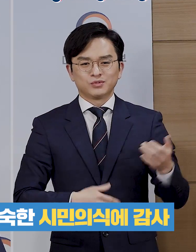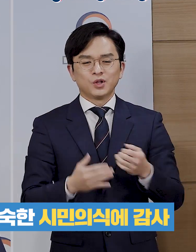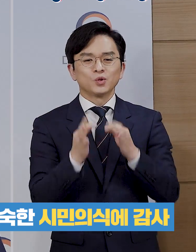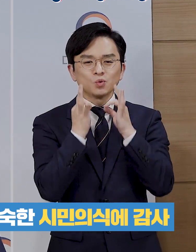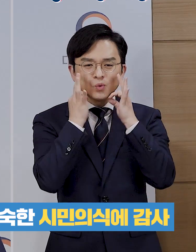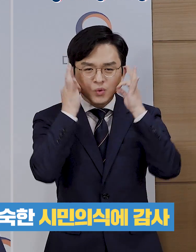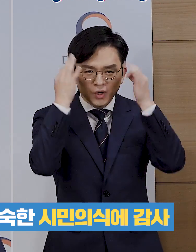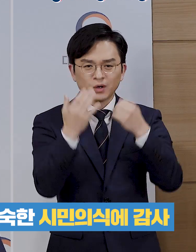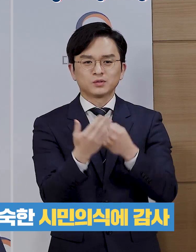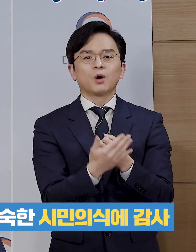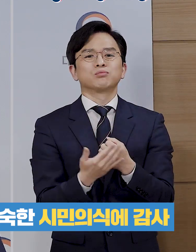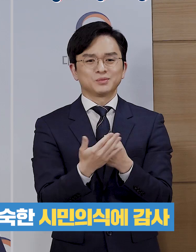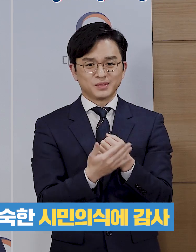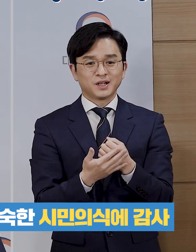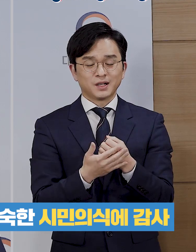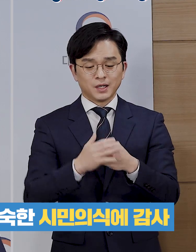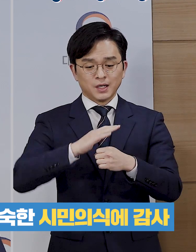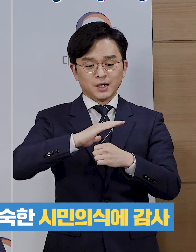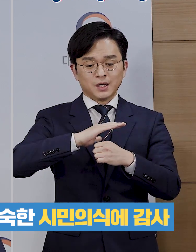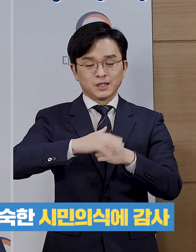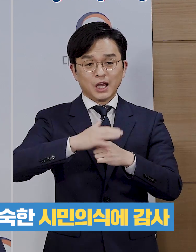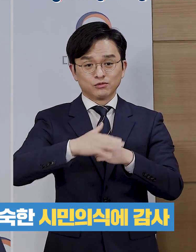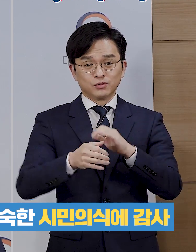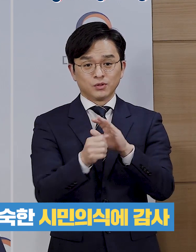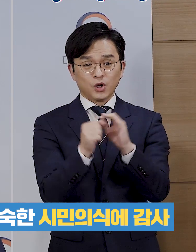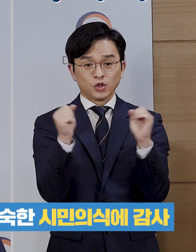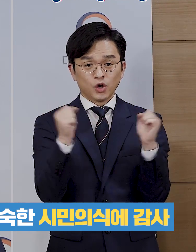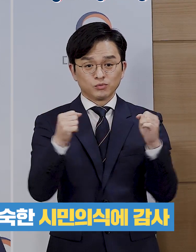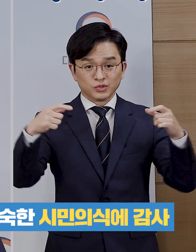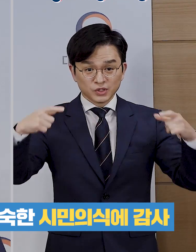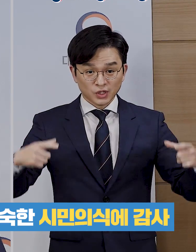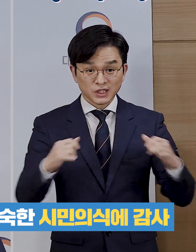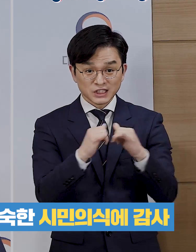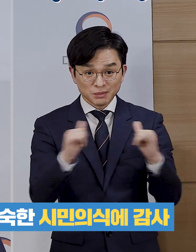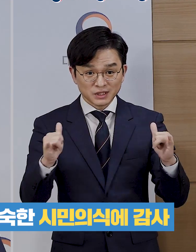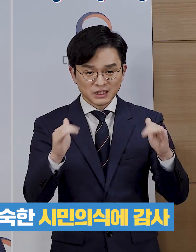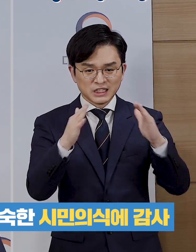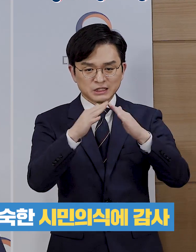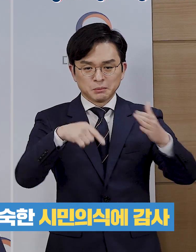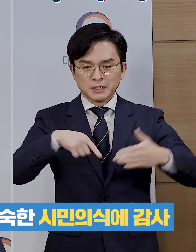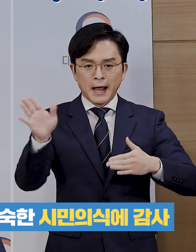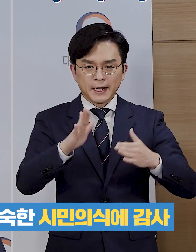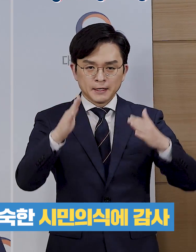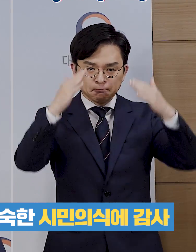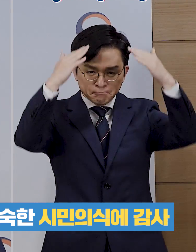대구, 경북 주민들의 성숙한 시민의식과 노력이 있었기에 가능했습니다.